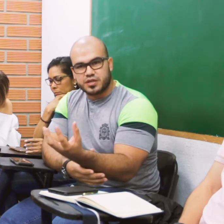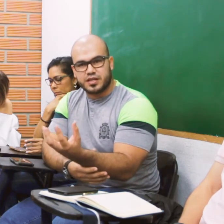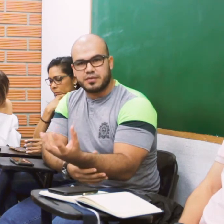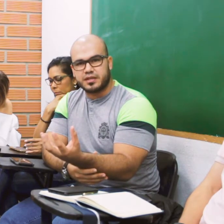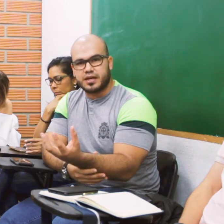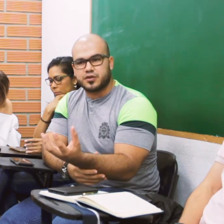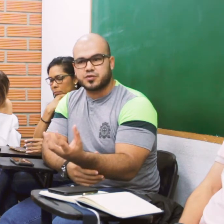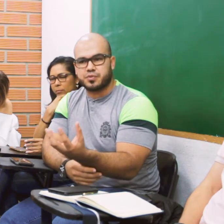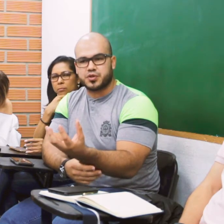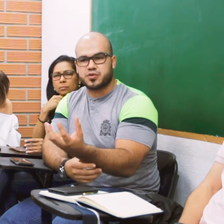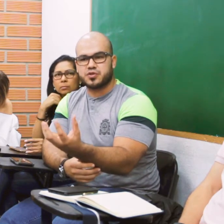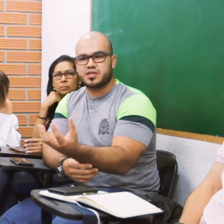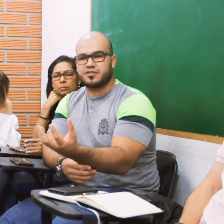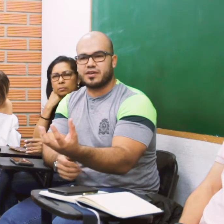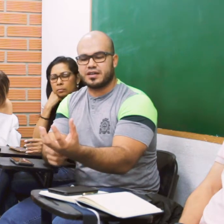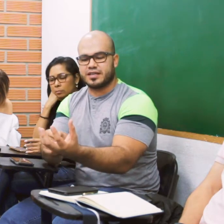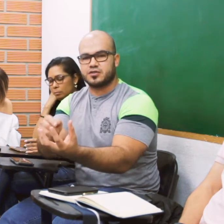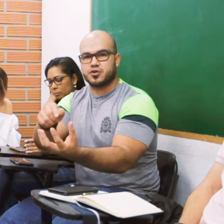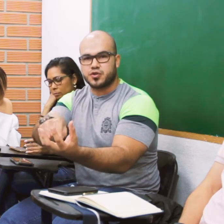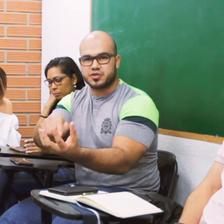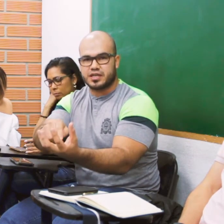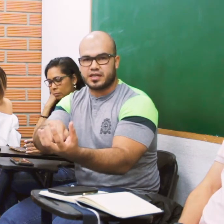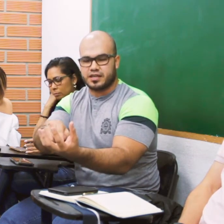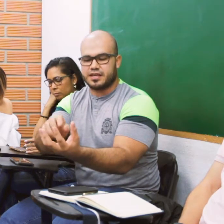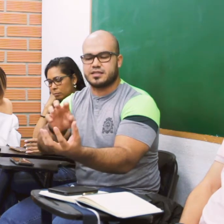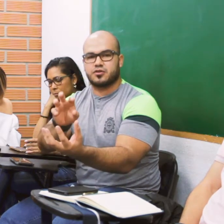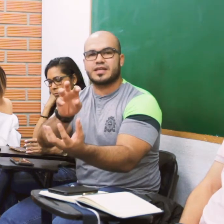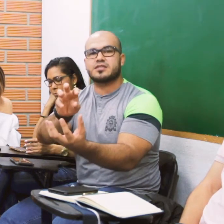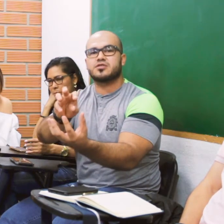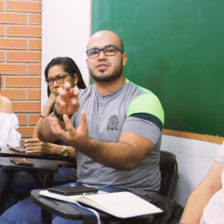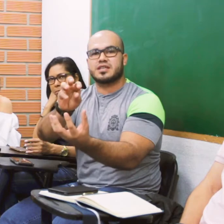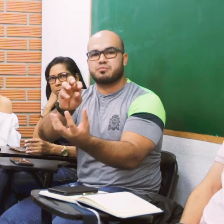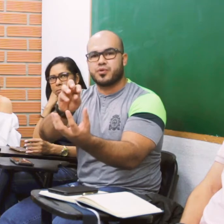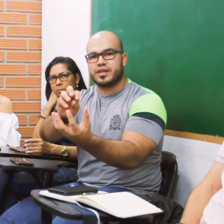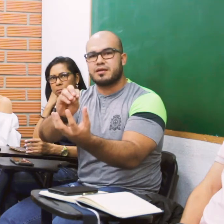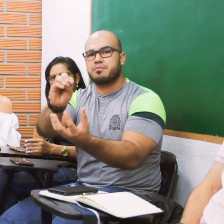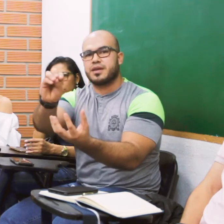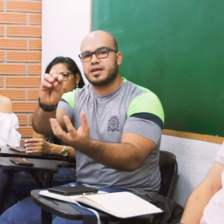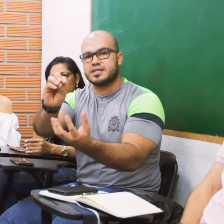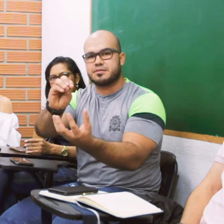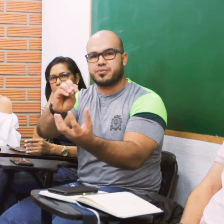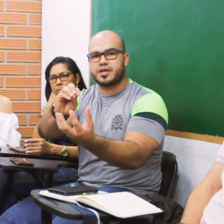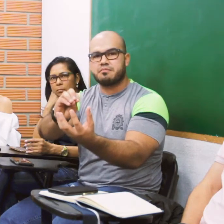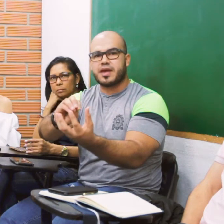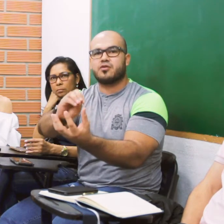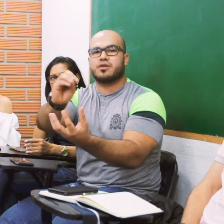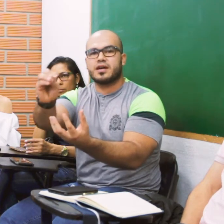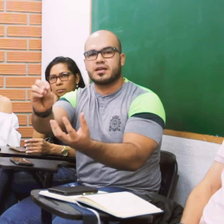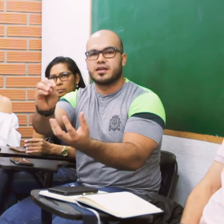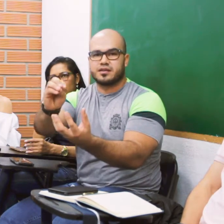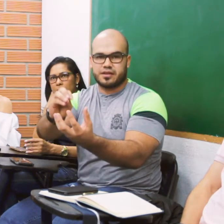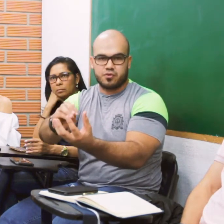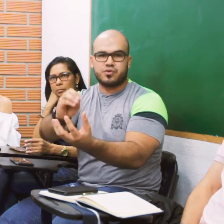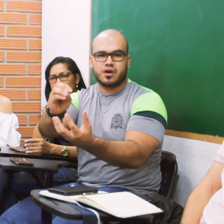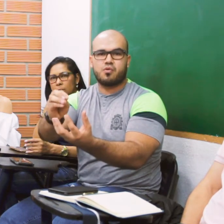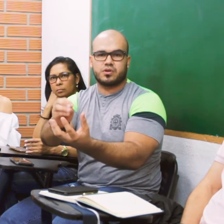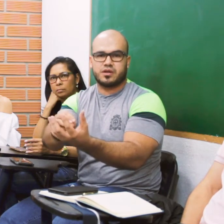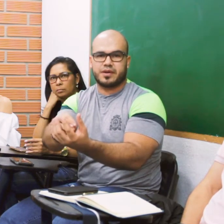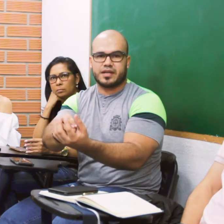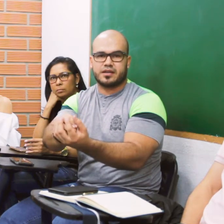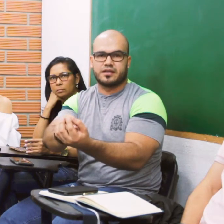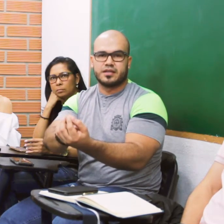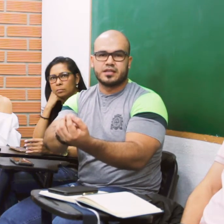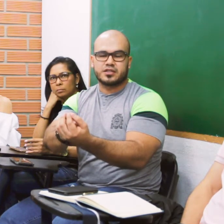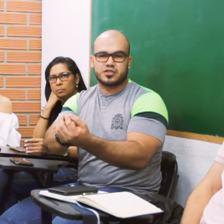grupos limitados, pero eso no significa que esto no sea equidad, sino que esto se puede ampliar y se puede mejorar de una u